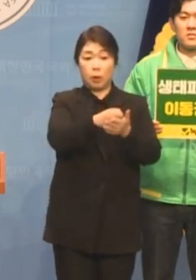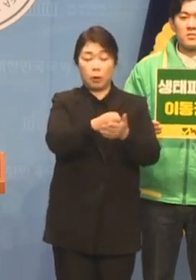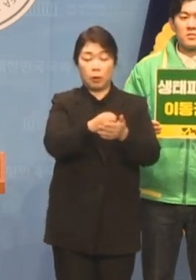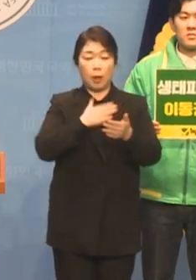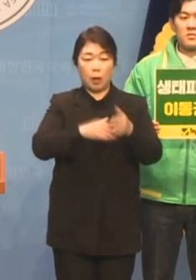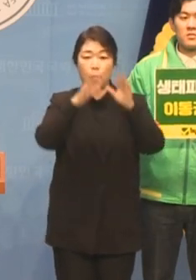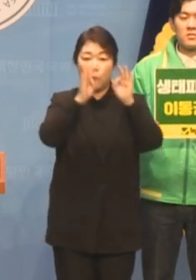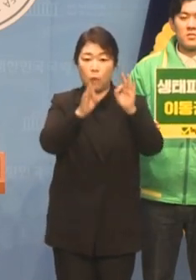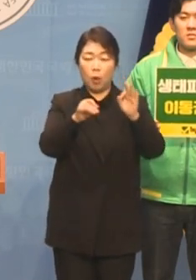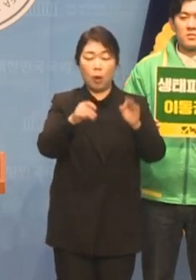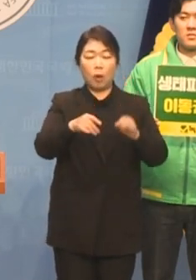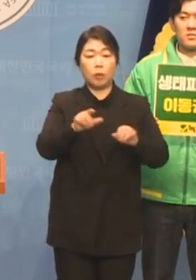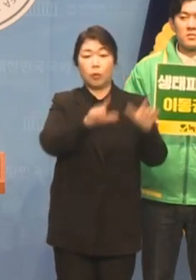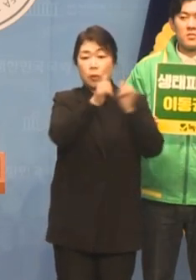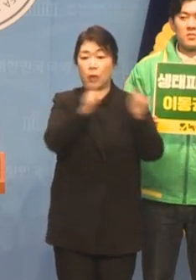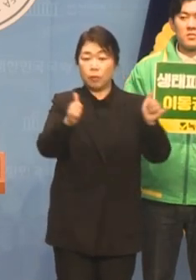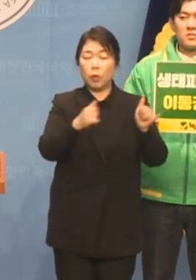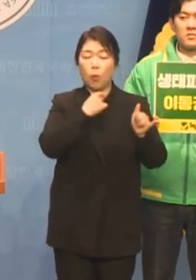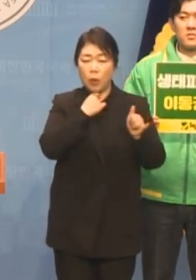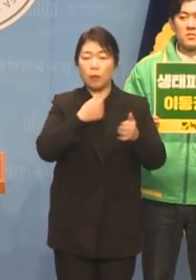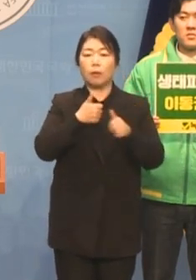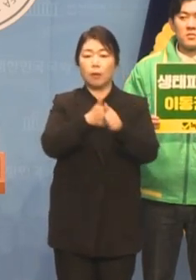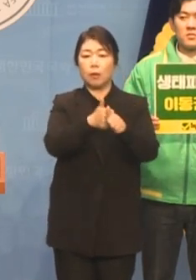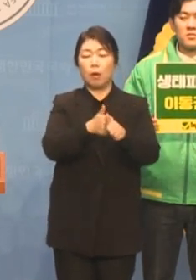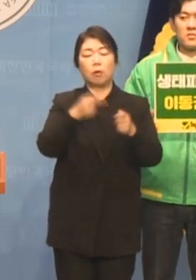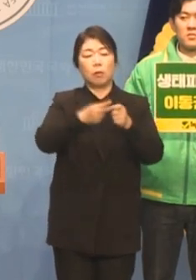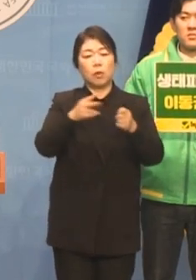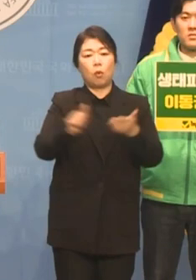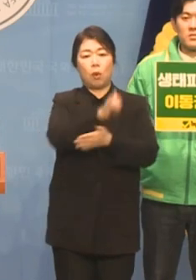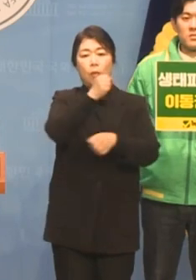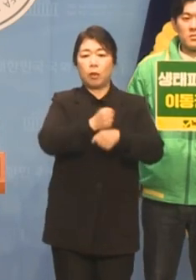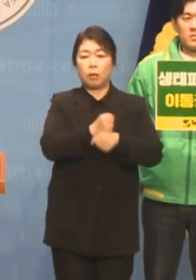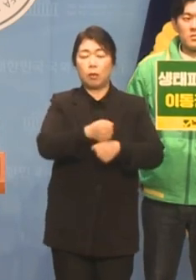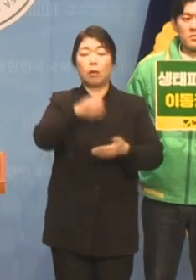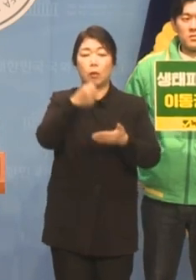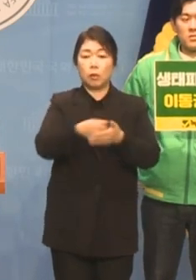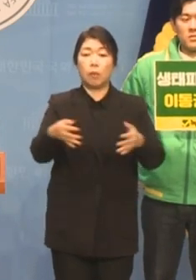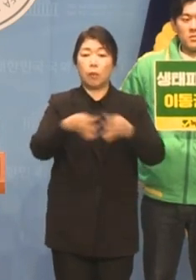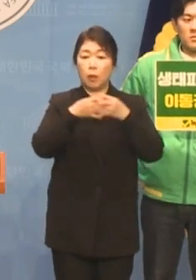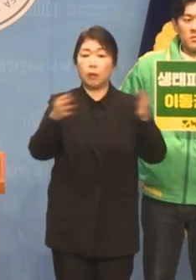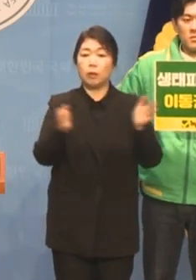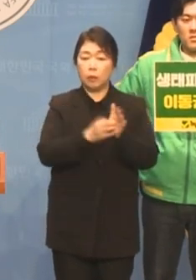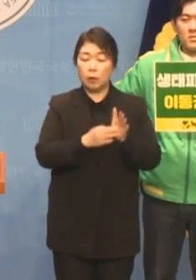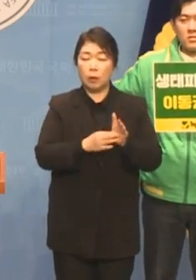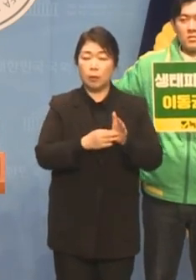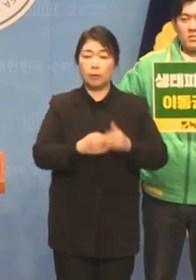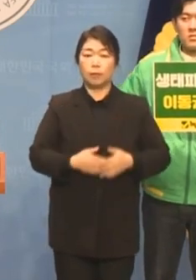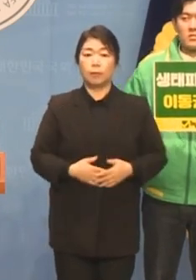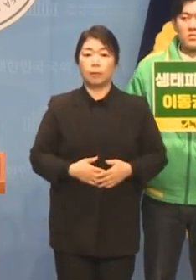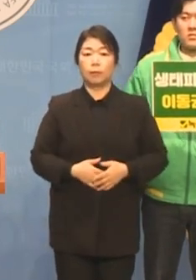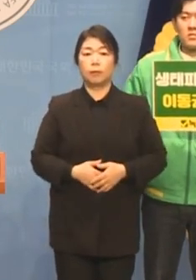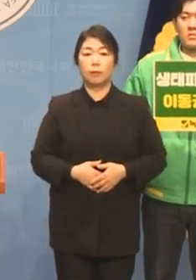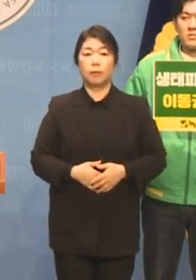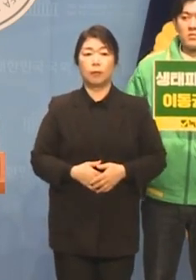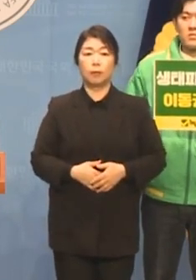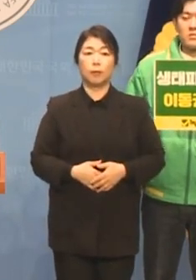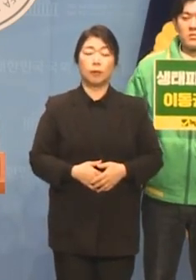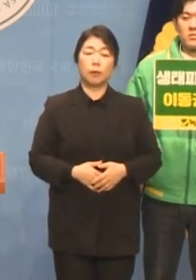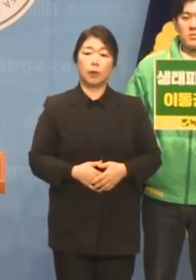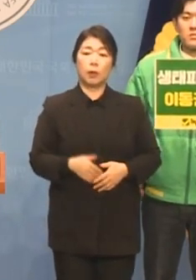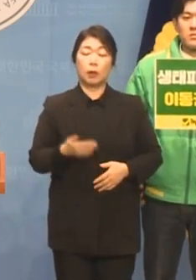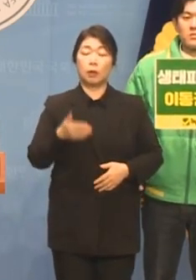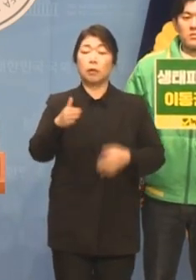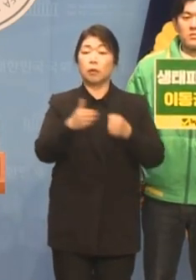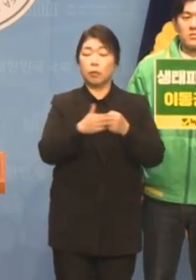하고 그 뜻에 뜻에 따라 제공항 추진 여부를 결정하기로 합의한 바가 있습니다